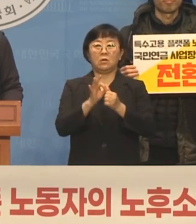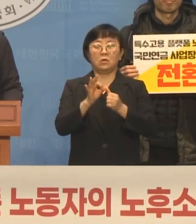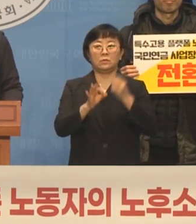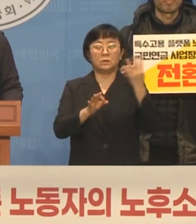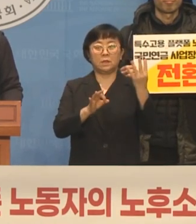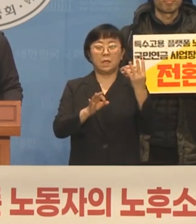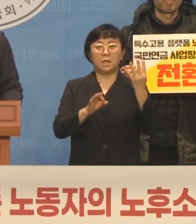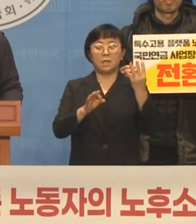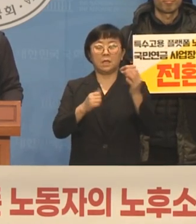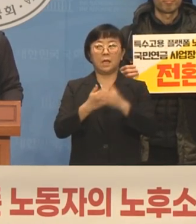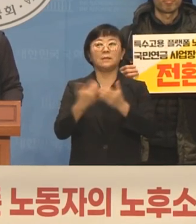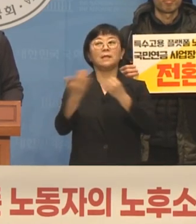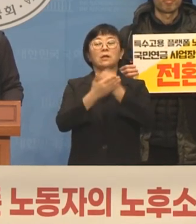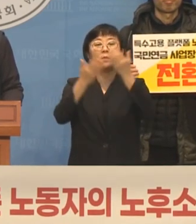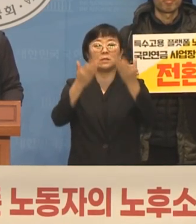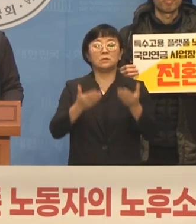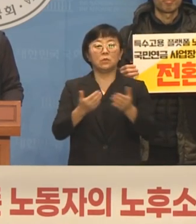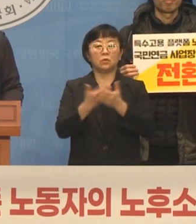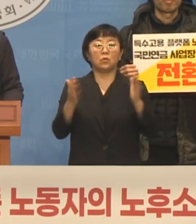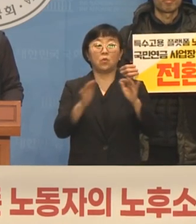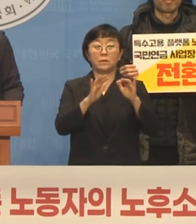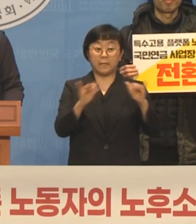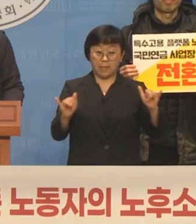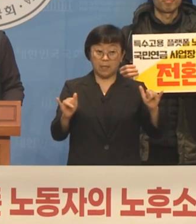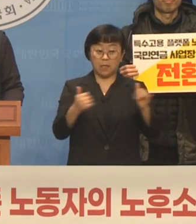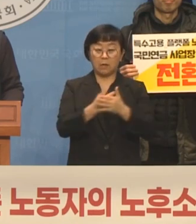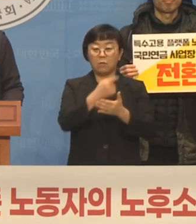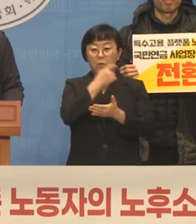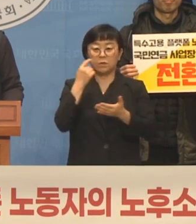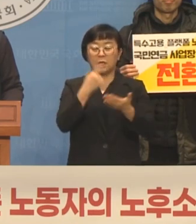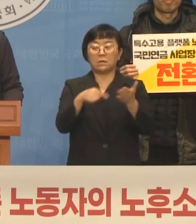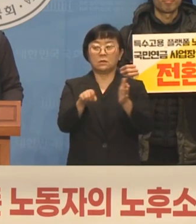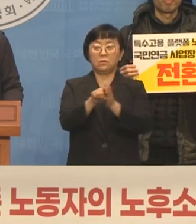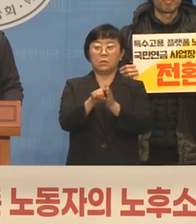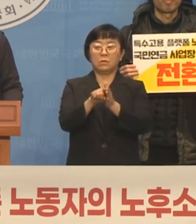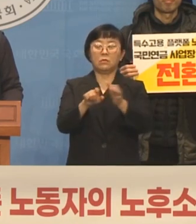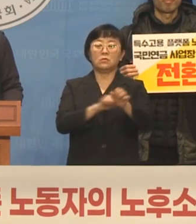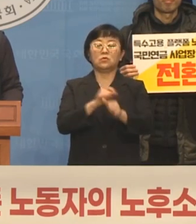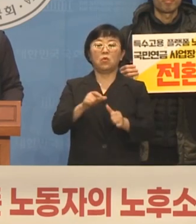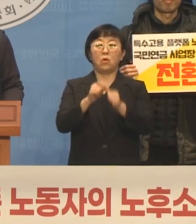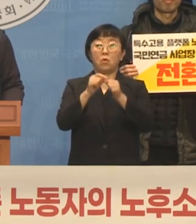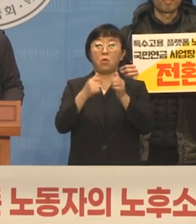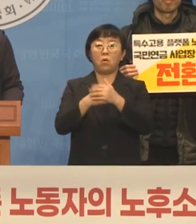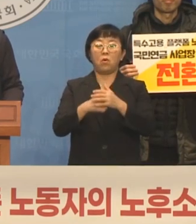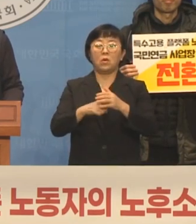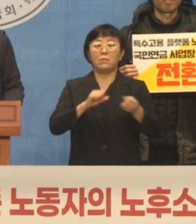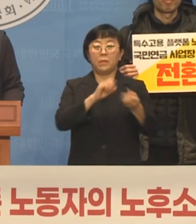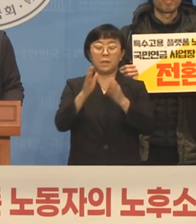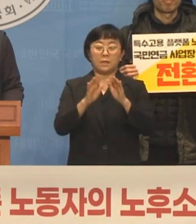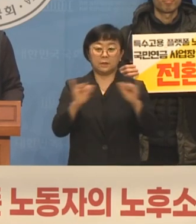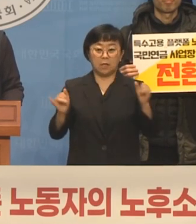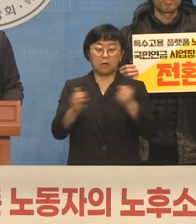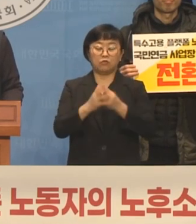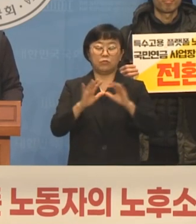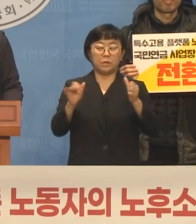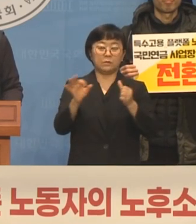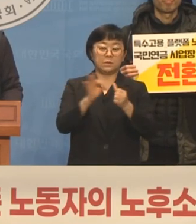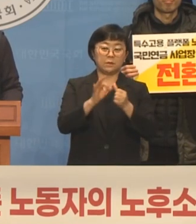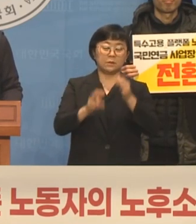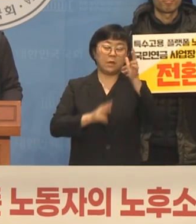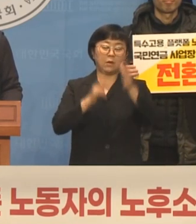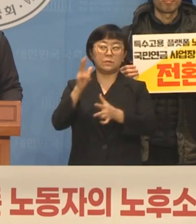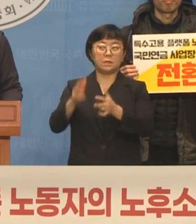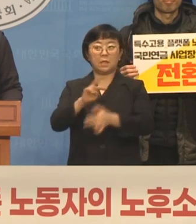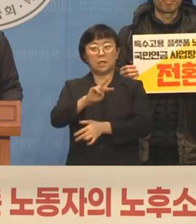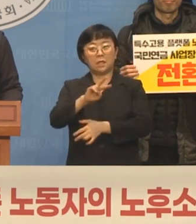사학지대 해소 모든 노동자의 노후수 보장을 위한 특수고용 플랫폼 노동자 국민연금 사업장 가입